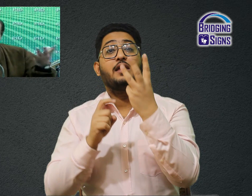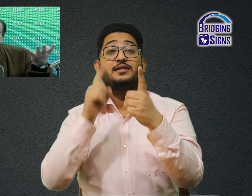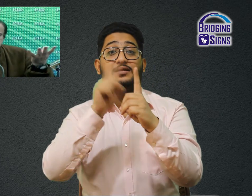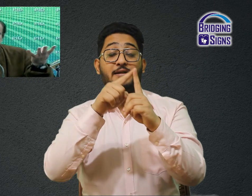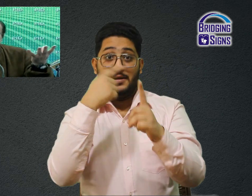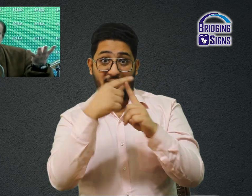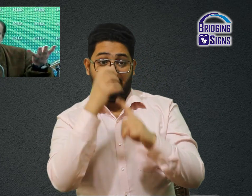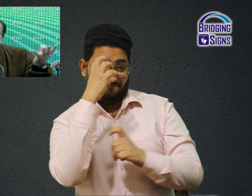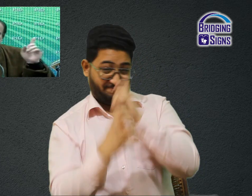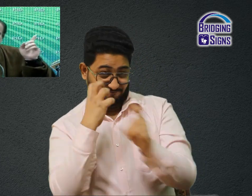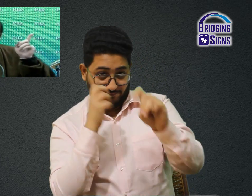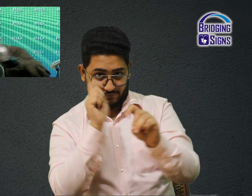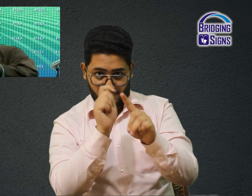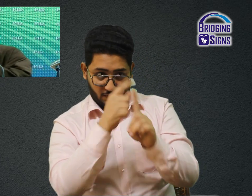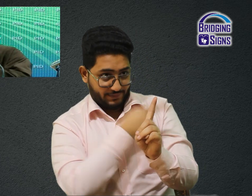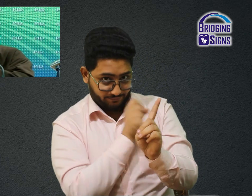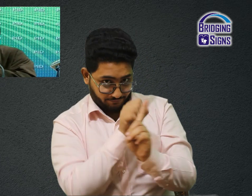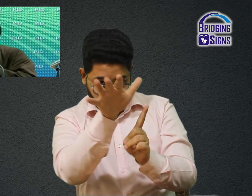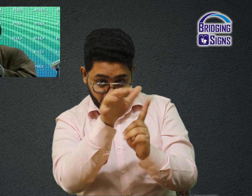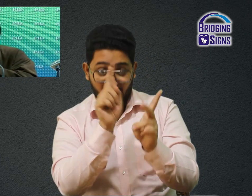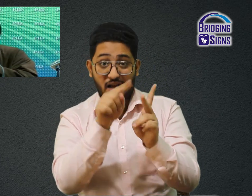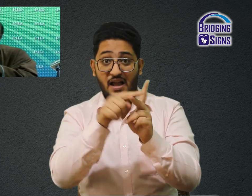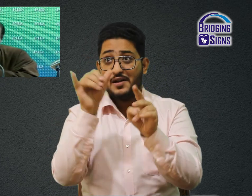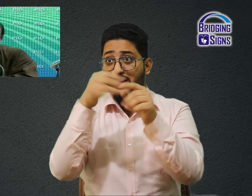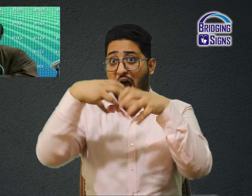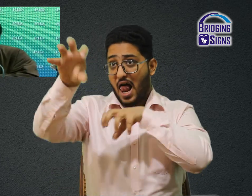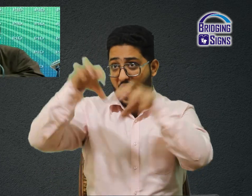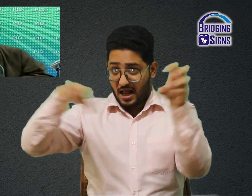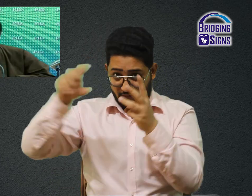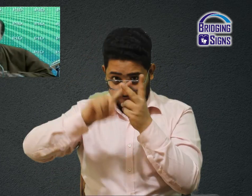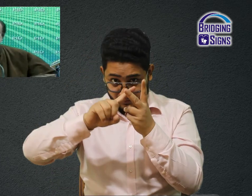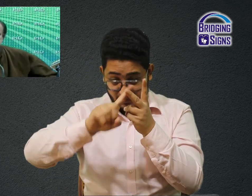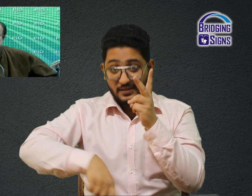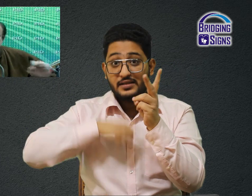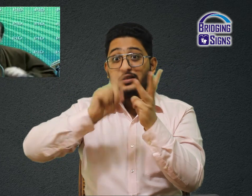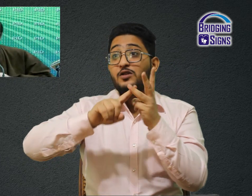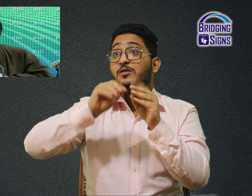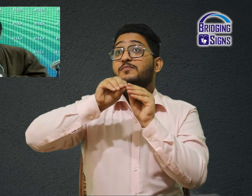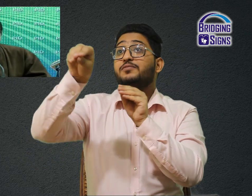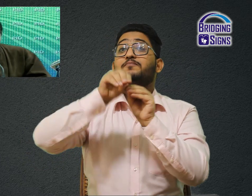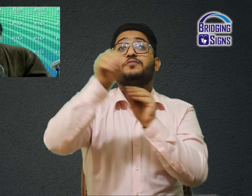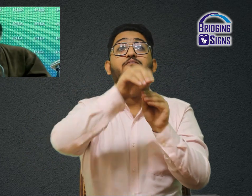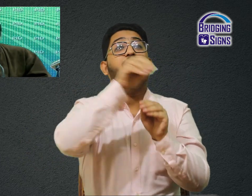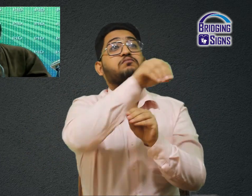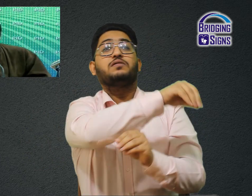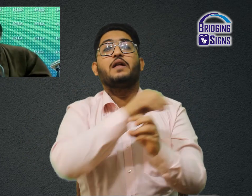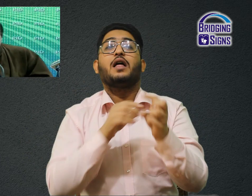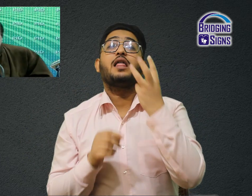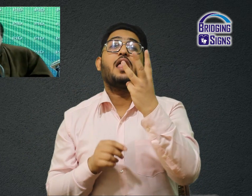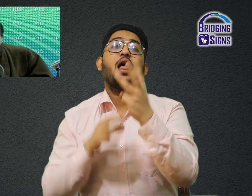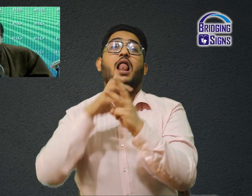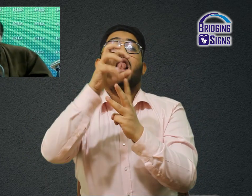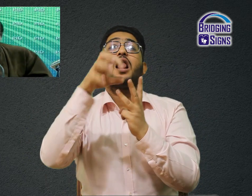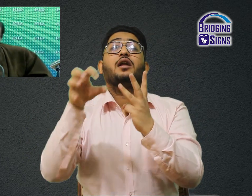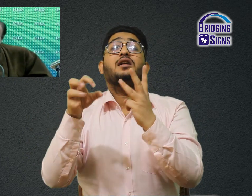बिजली पैदावार, दूसरी उसकी तरसील, और तीसरी उसकी डिस्ट्रीब्यूशन होती है।